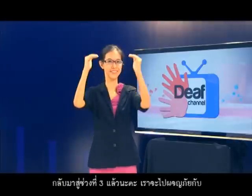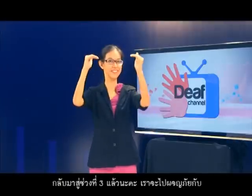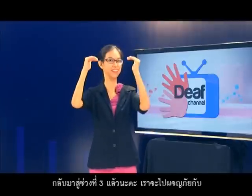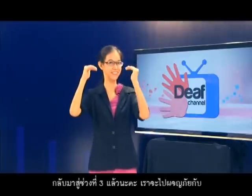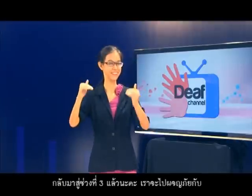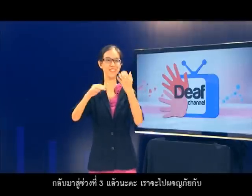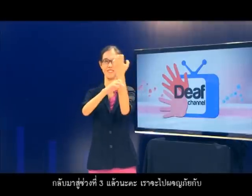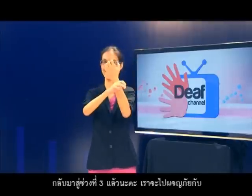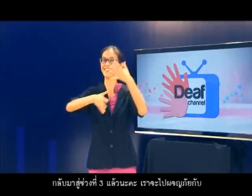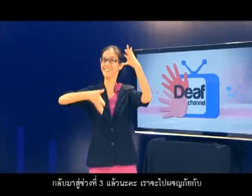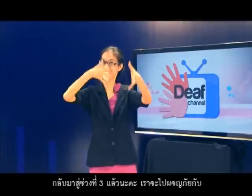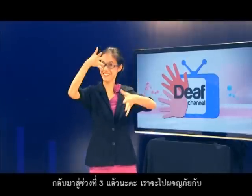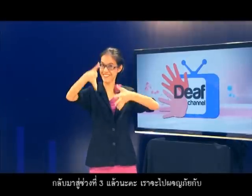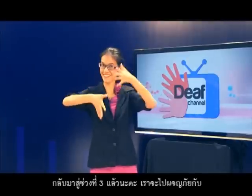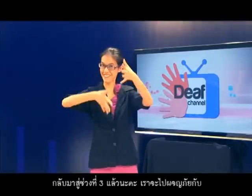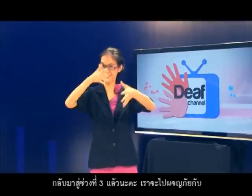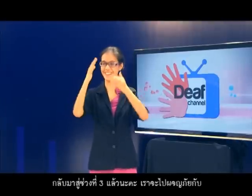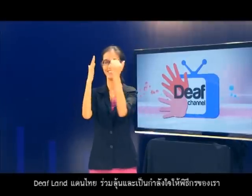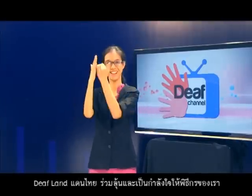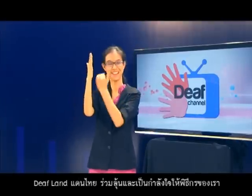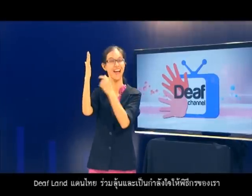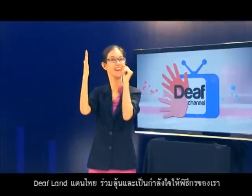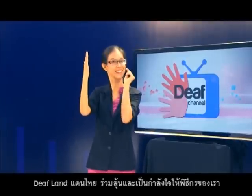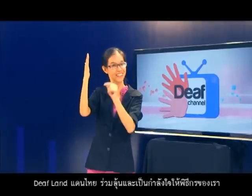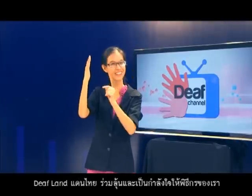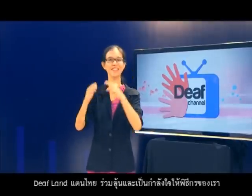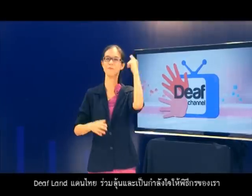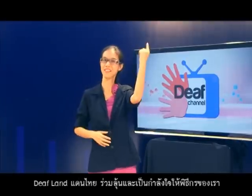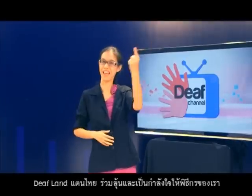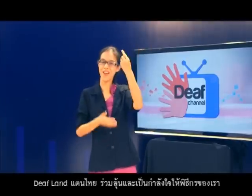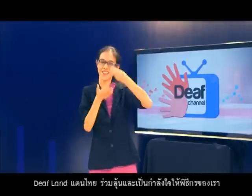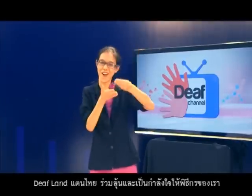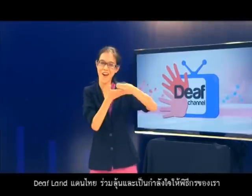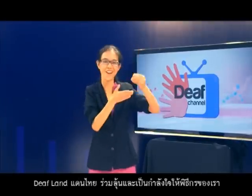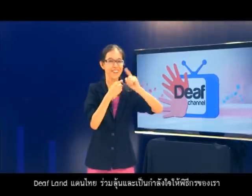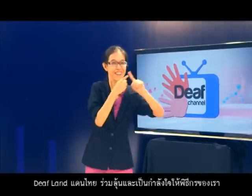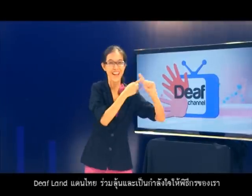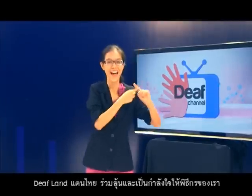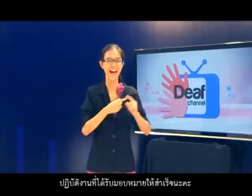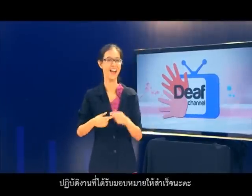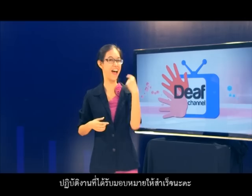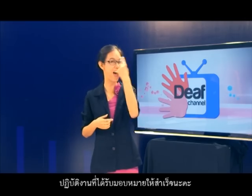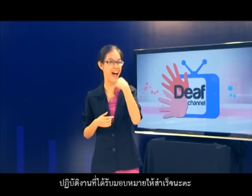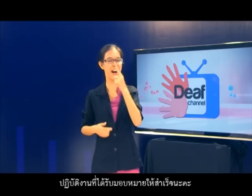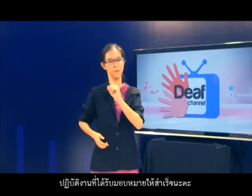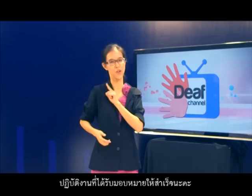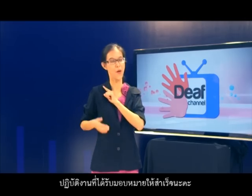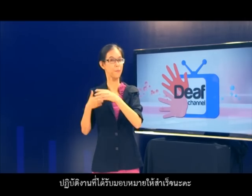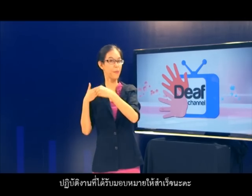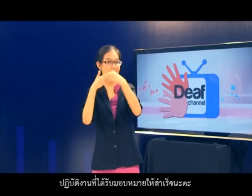สู่ช่วงที่3แล้วนะคะช่วงนี้เราจะไปผจญภัยกับเดฟแลนด์แดนไทยร่วมรุ้นและเป็นกำลังใจให้พี่ก้อนของเราปฏิบัติงานที่รับมอบหมาย